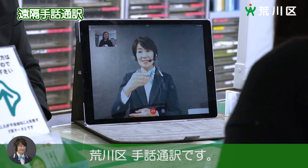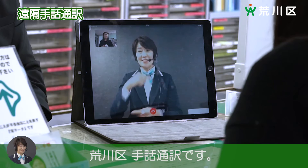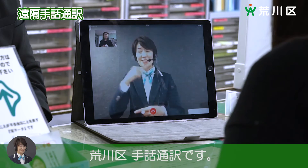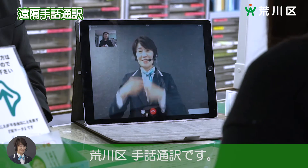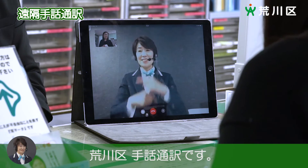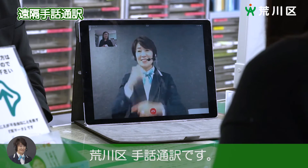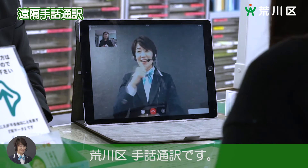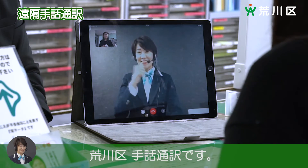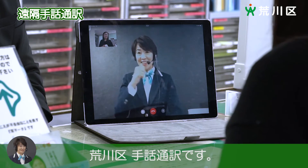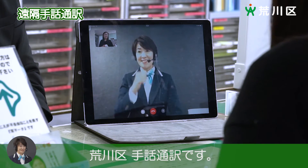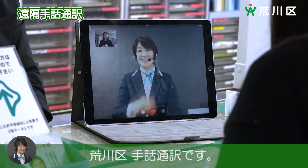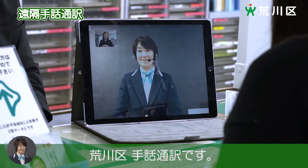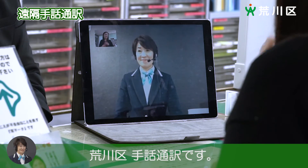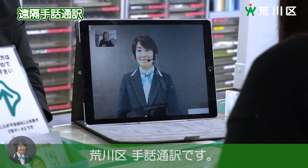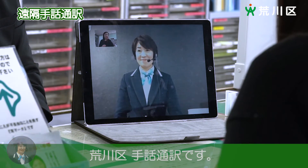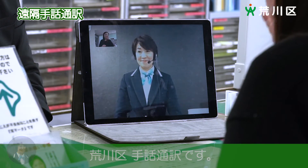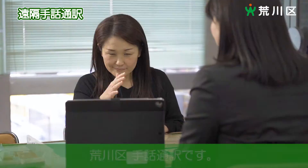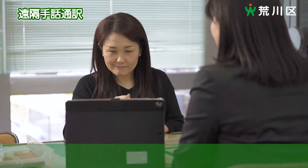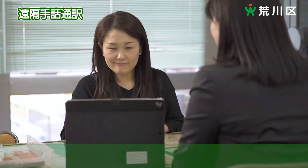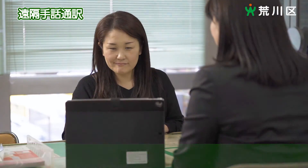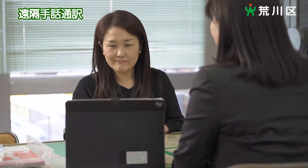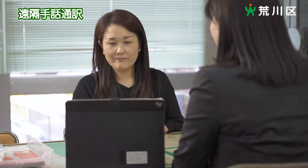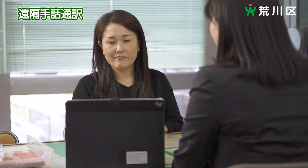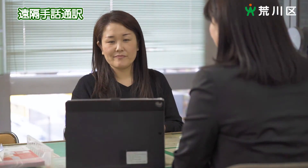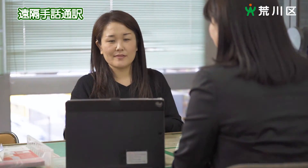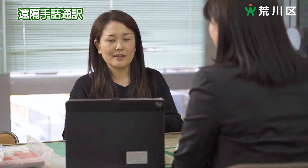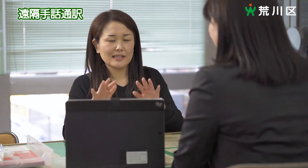荒川区手話通訳です。